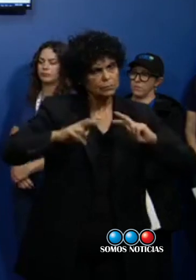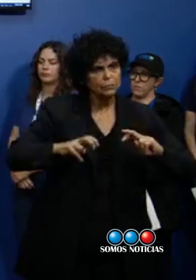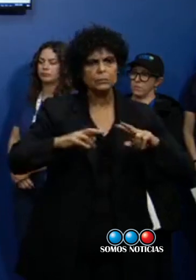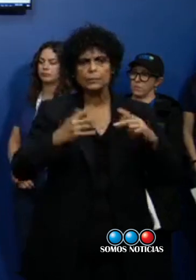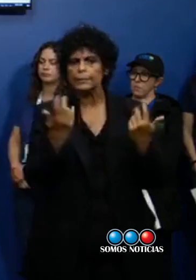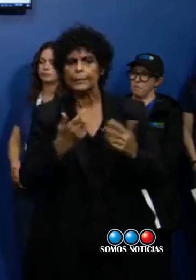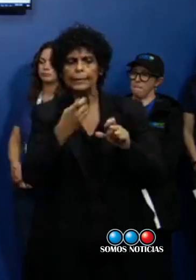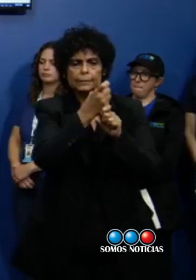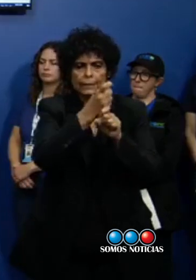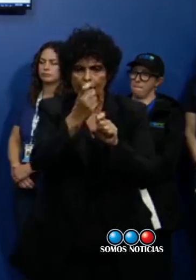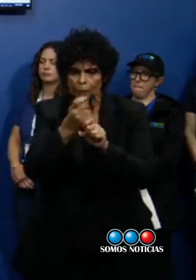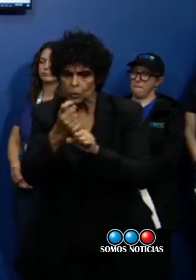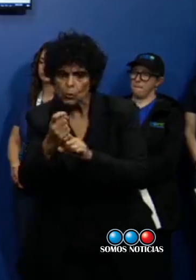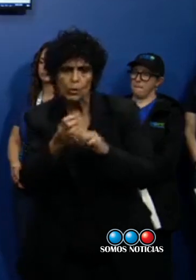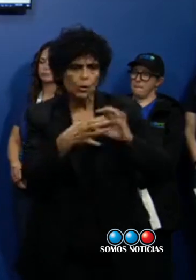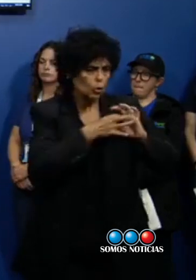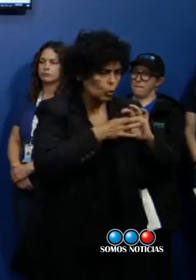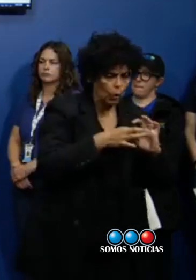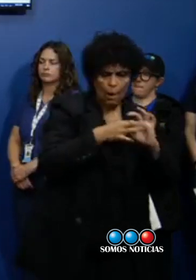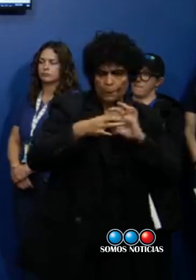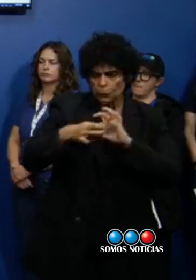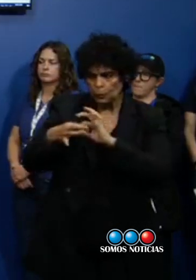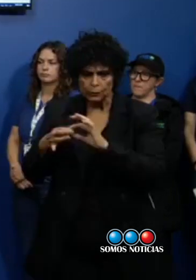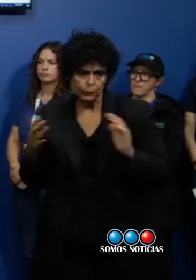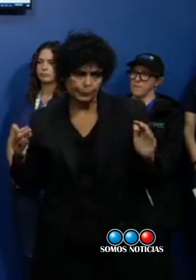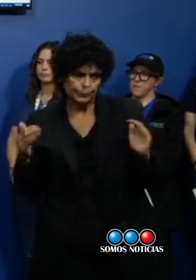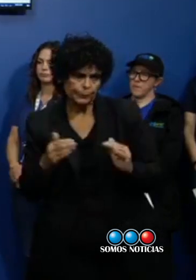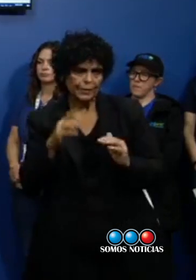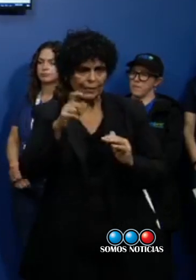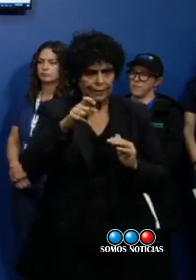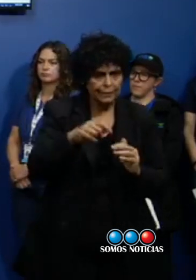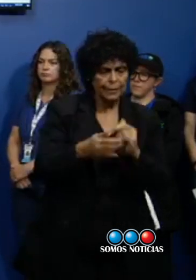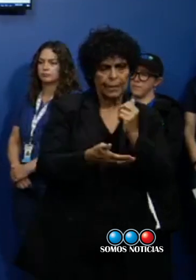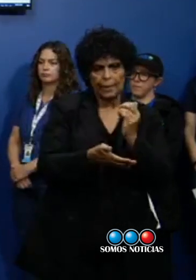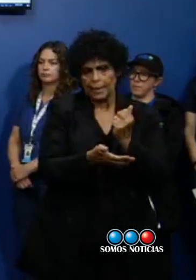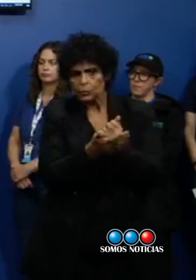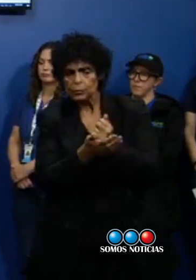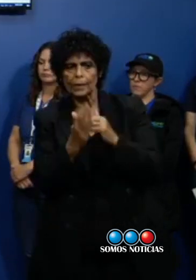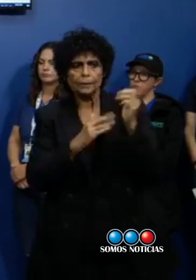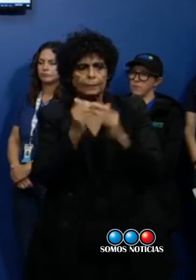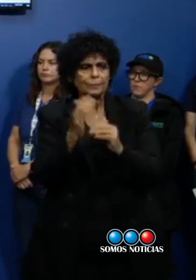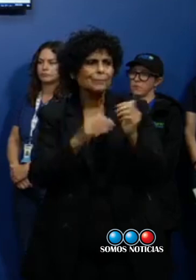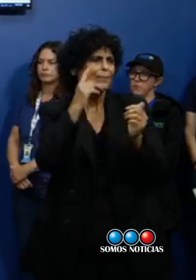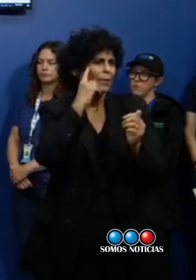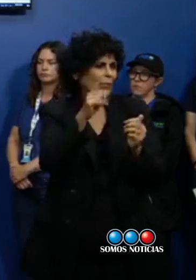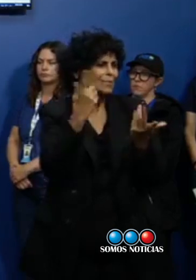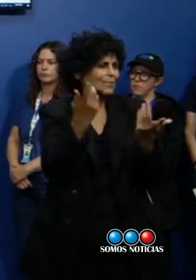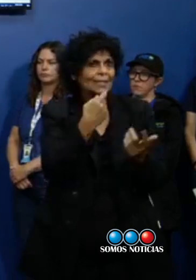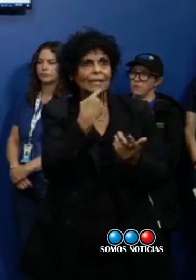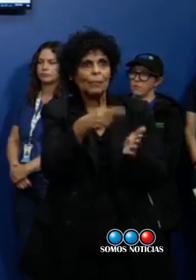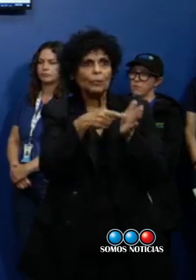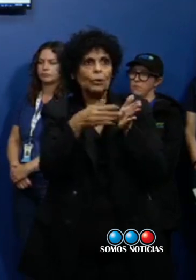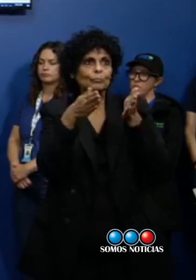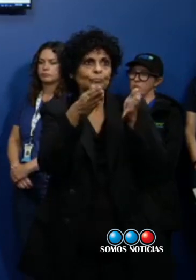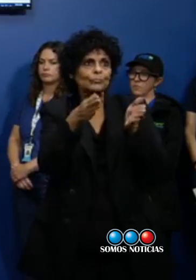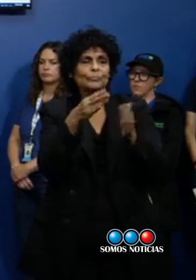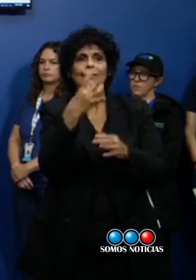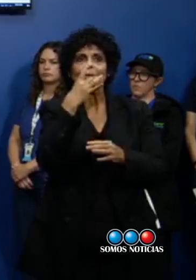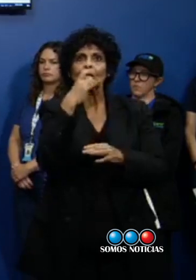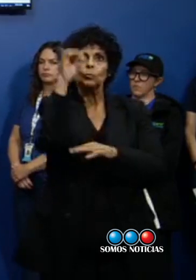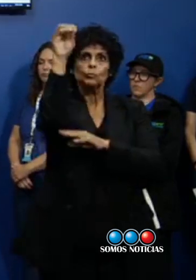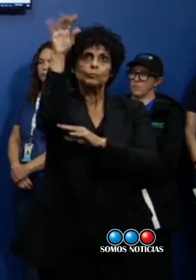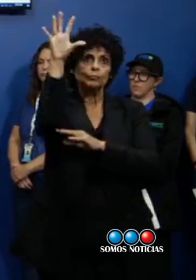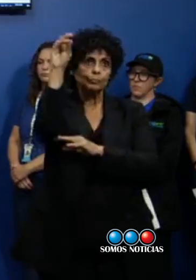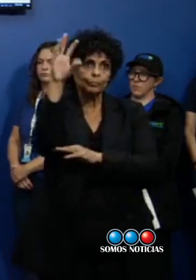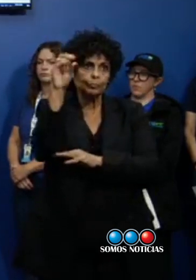autoridades que están reparando semáforos semáforos y líneas caídas mañana estaremos funcionando en